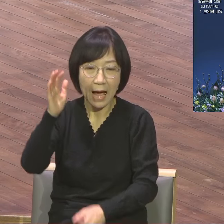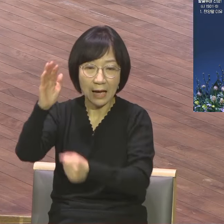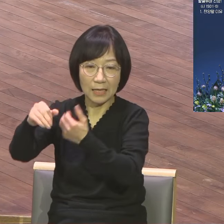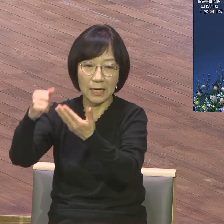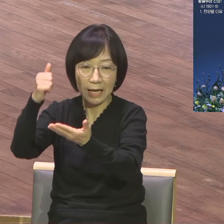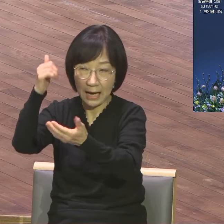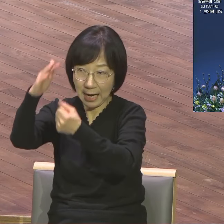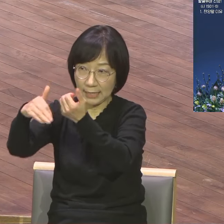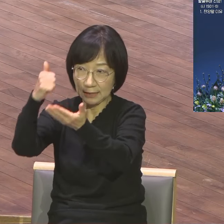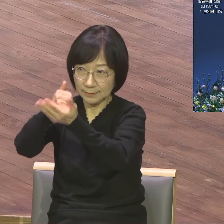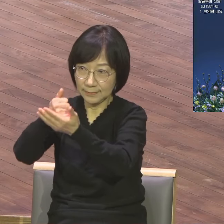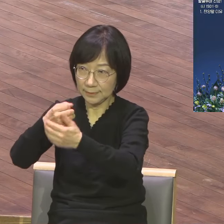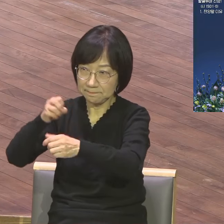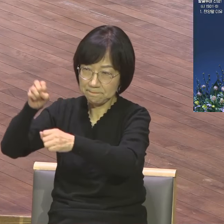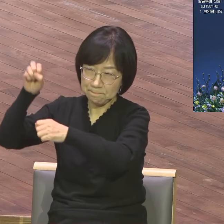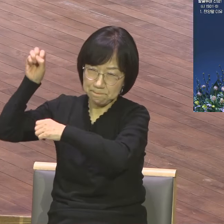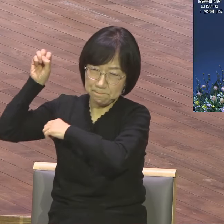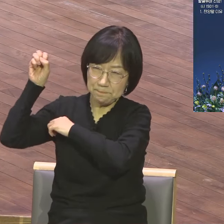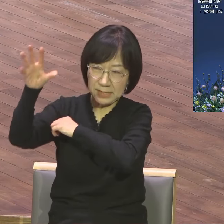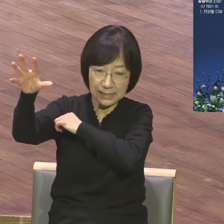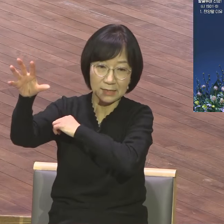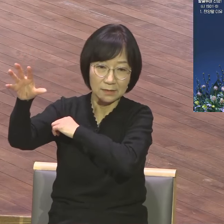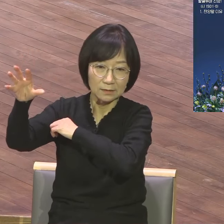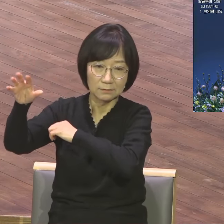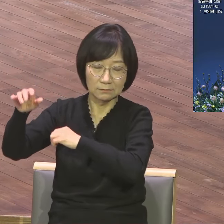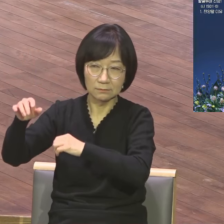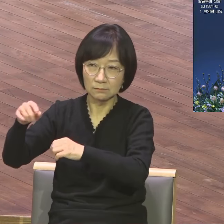빛을 또 빛이 있고 해가 뒤에 생겨서